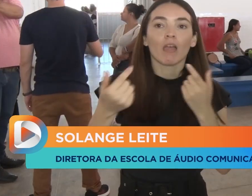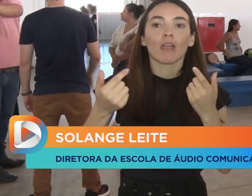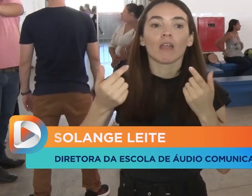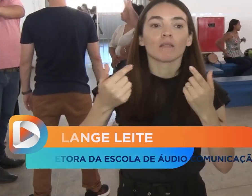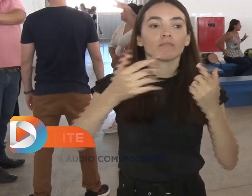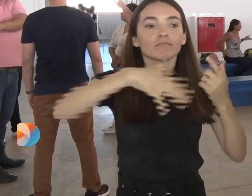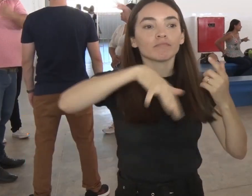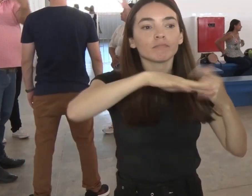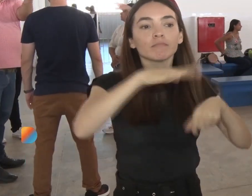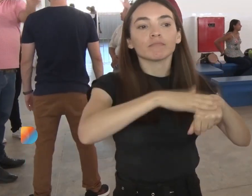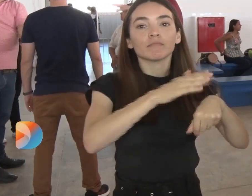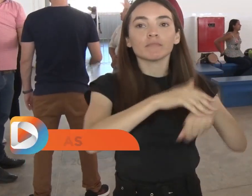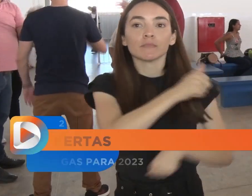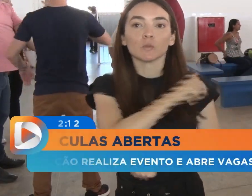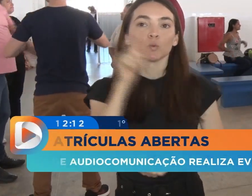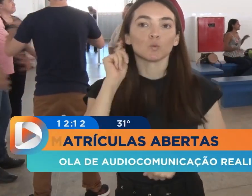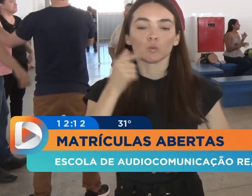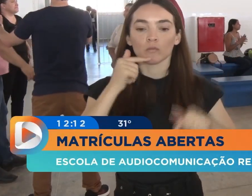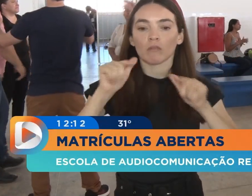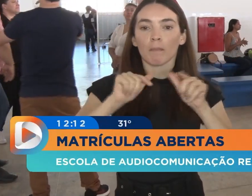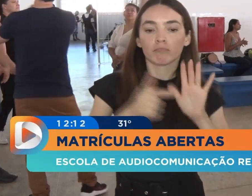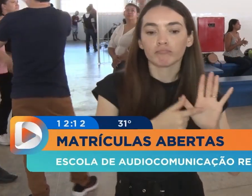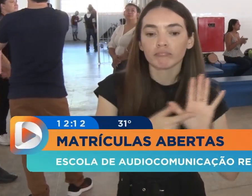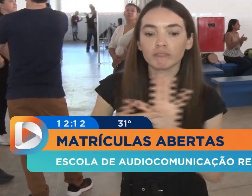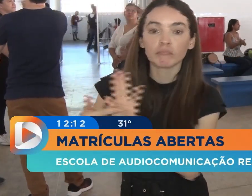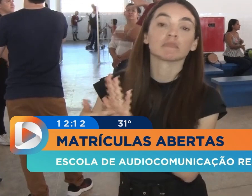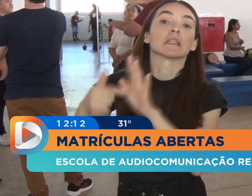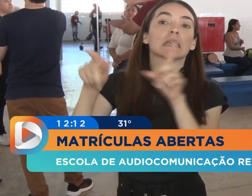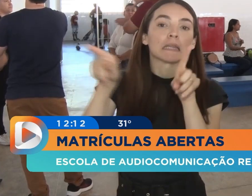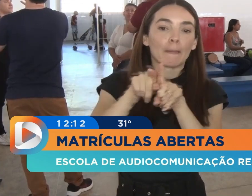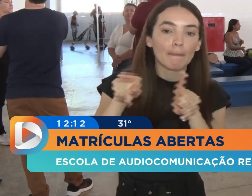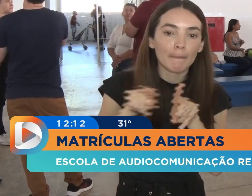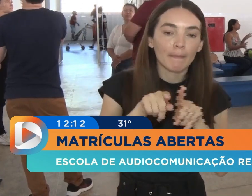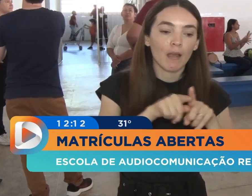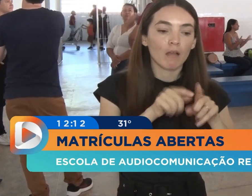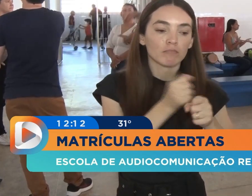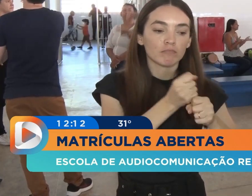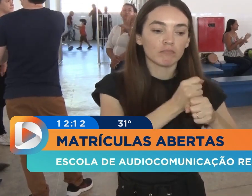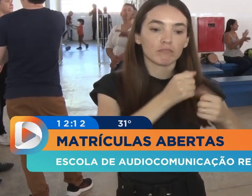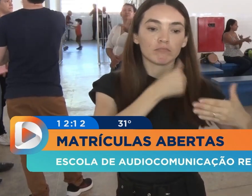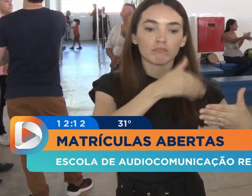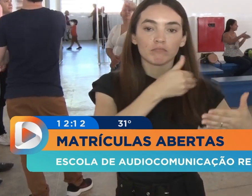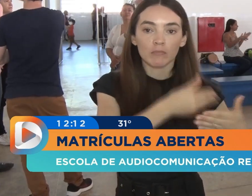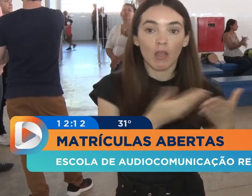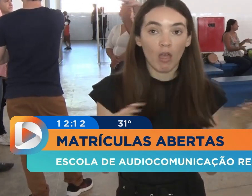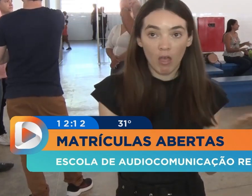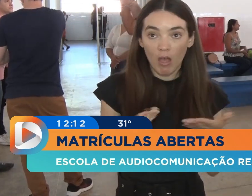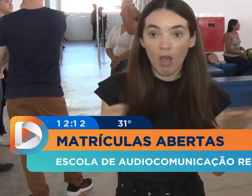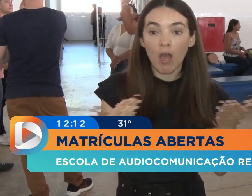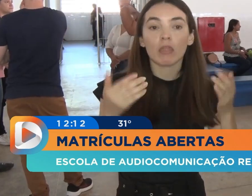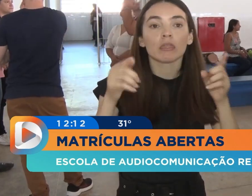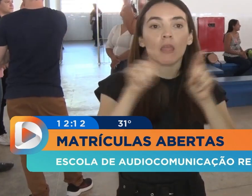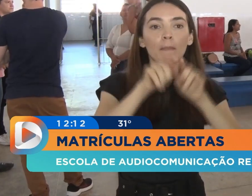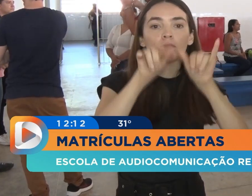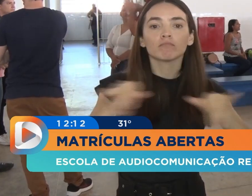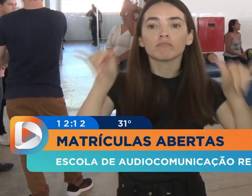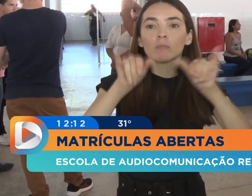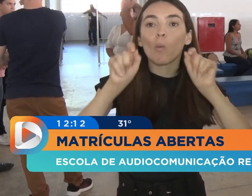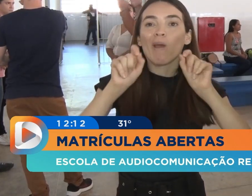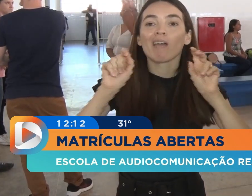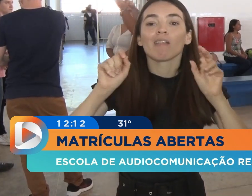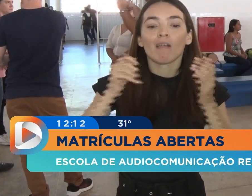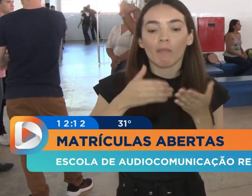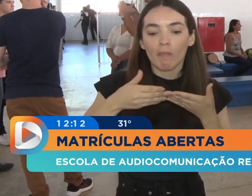trabalhos desenvolvidos por nossos estudantes, o que foi desenvolvido durante todo o ano. E depois divulgar também as